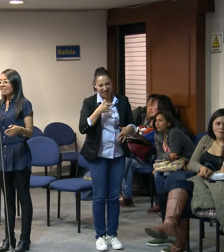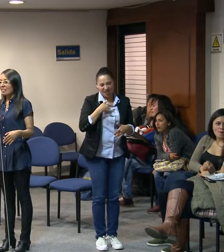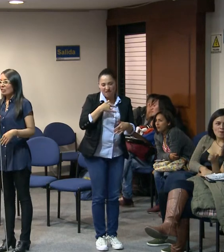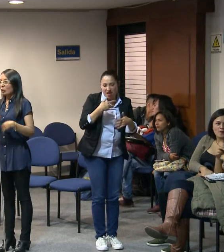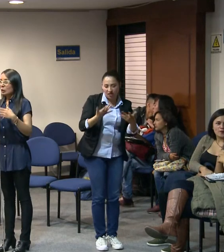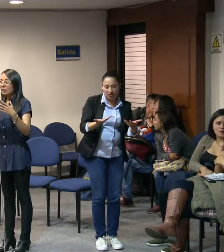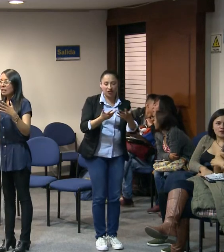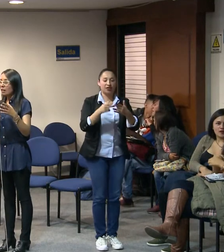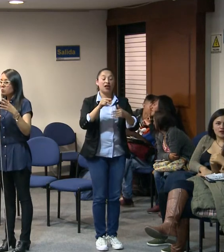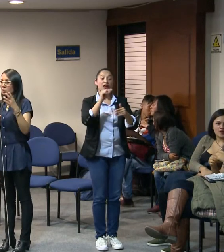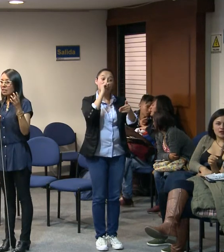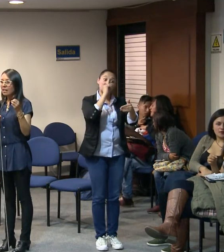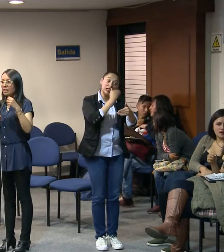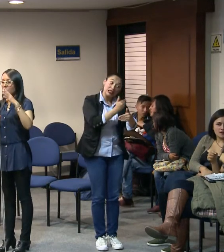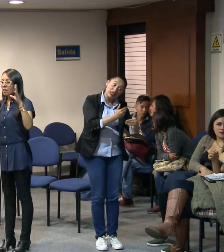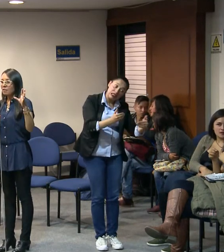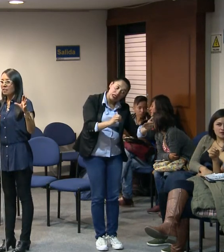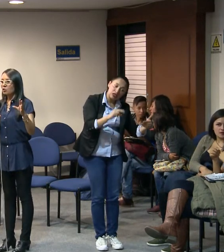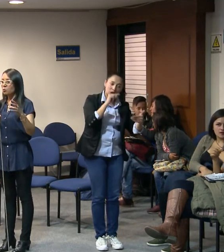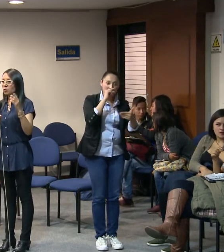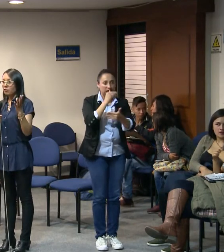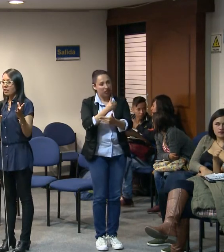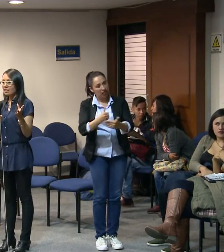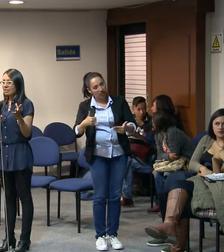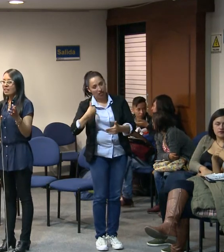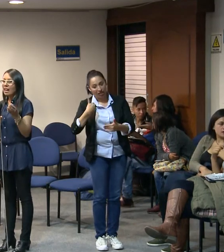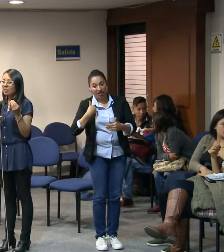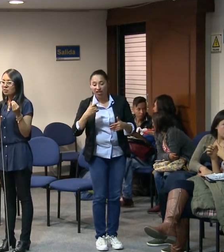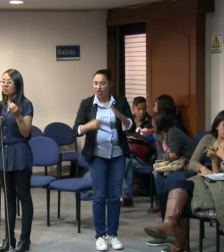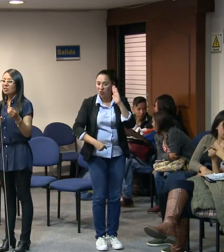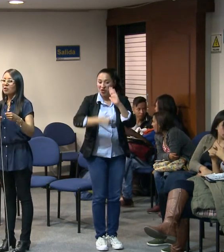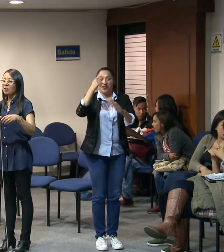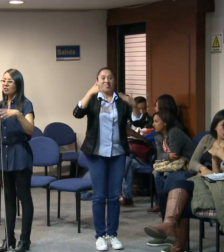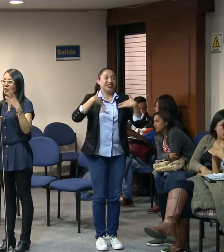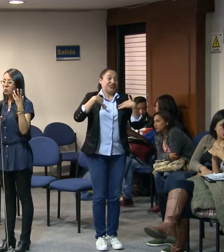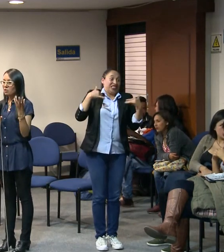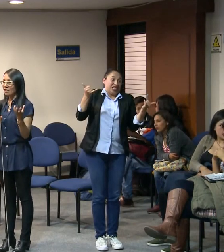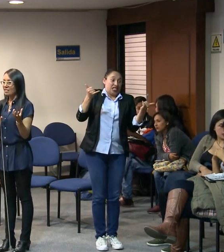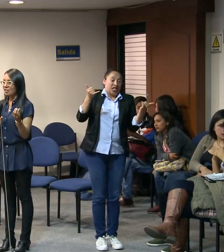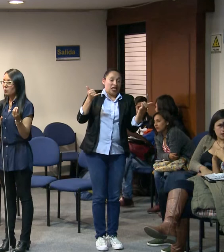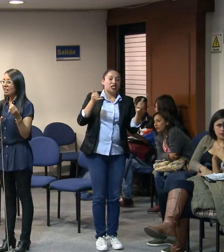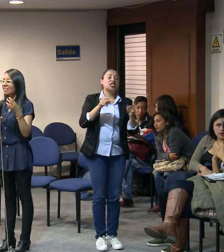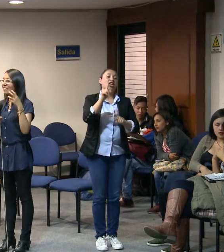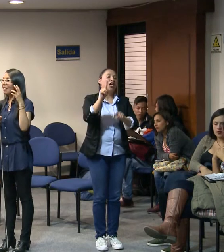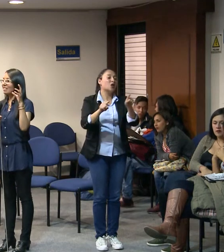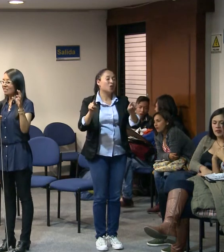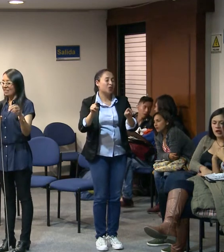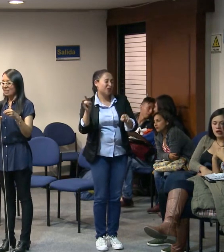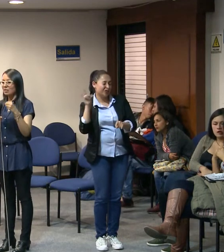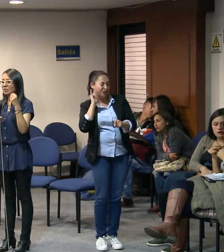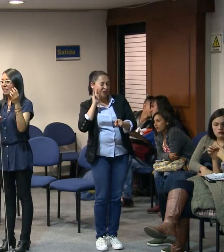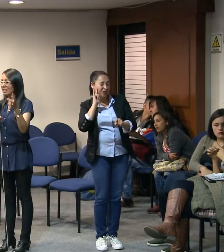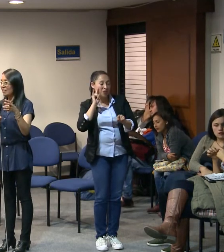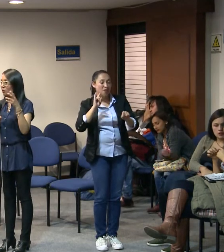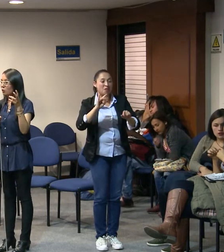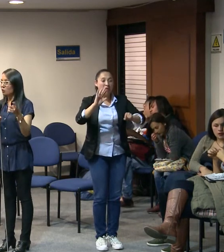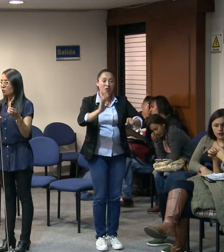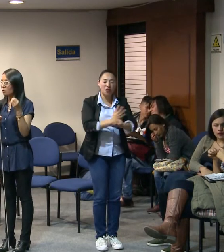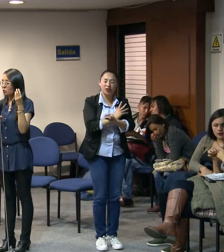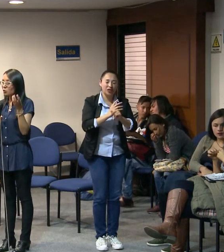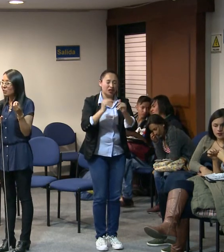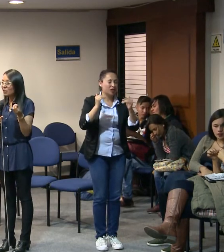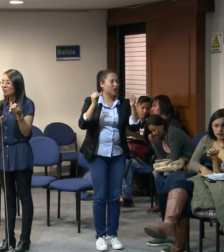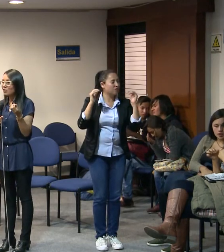que la música de una vez los pone felices, hay otros que cuando la música está muy alta y si tiene